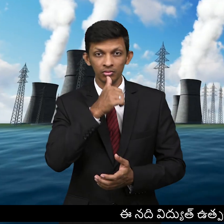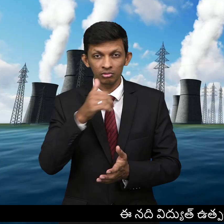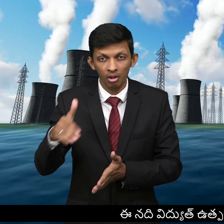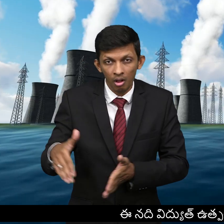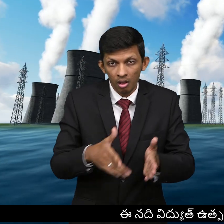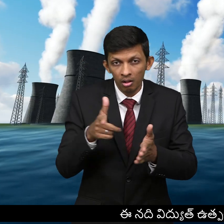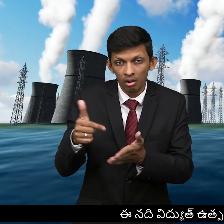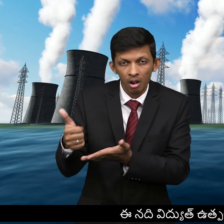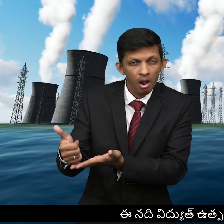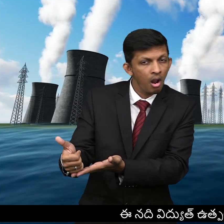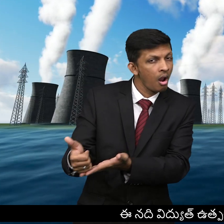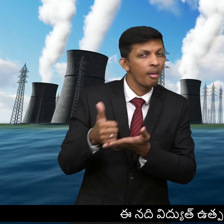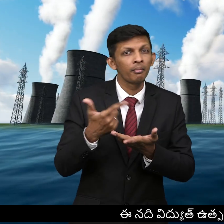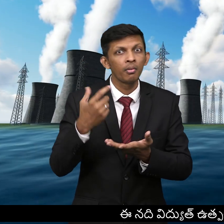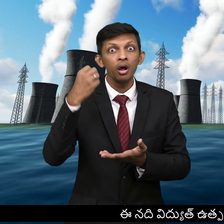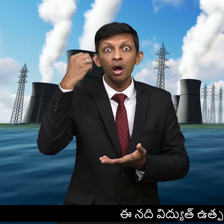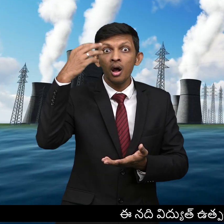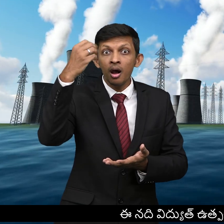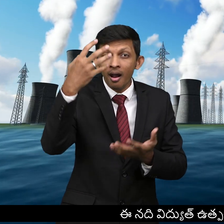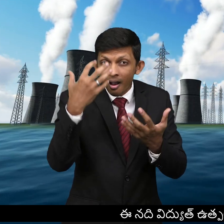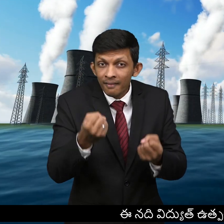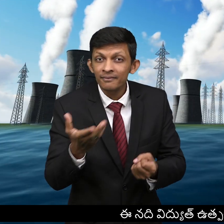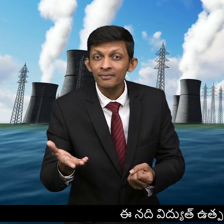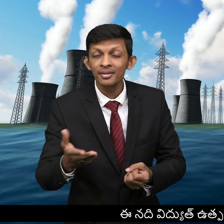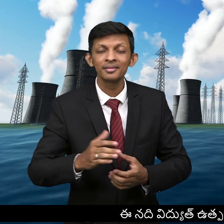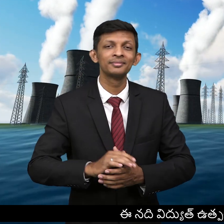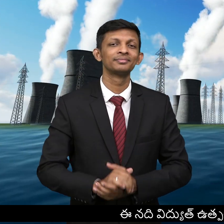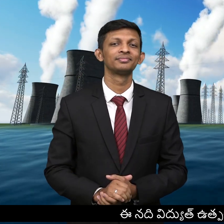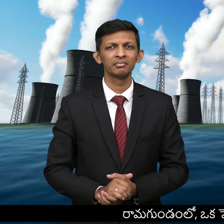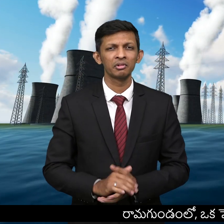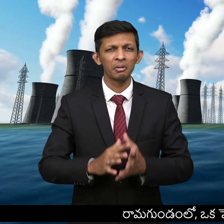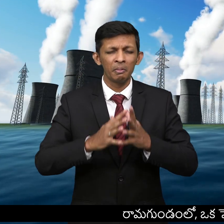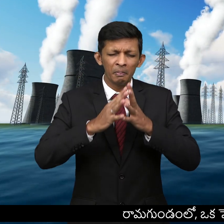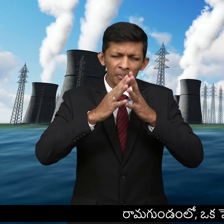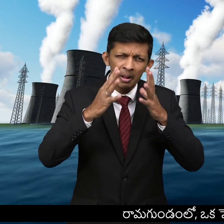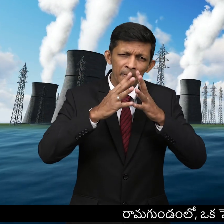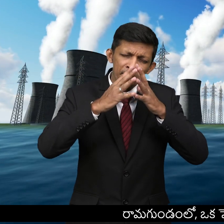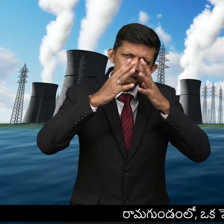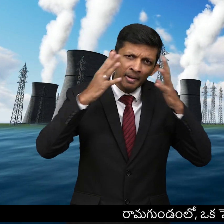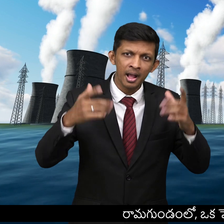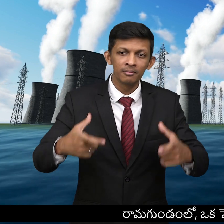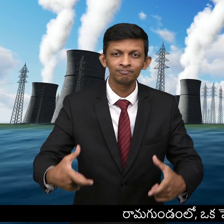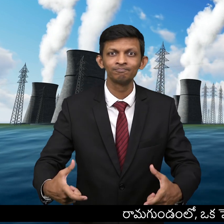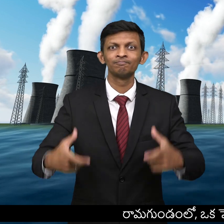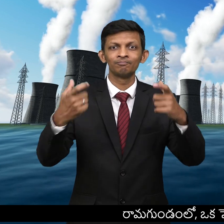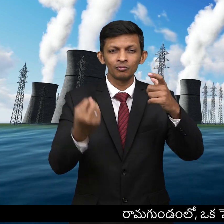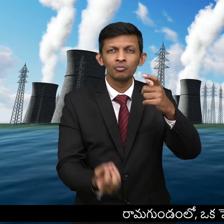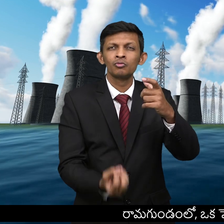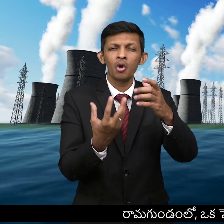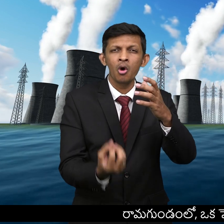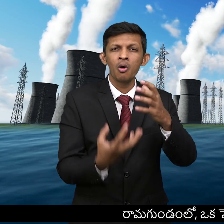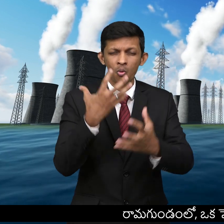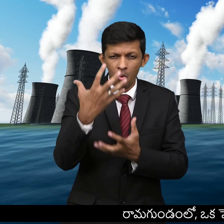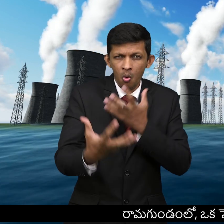ఈ నది విద్యుత్ ఉత్పత్తిలో కూడా సహాయపడుతుంది. రామగుండంలో ఒక పెద్ద థర్మల్